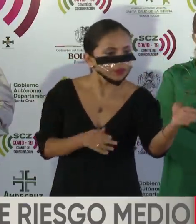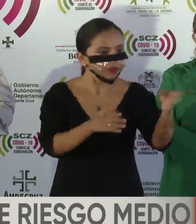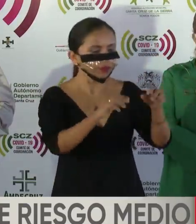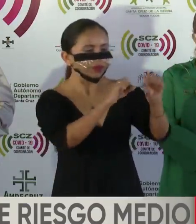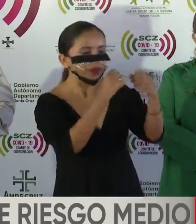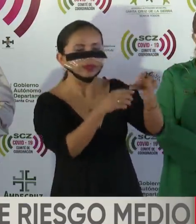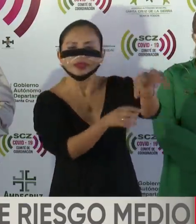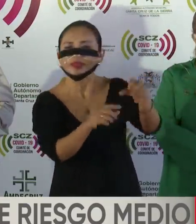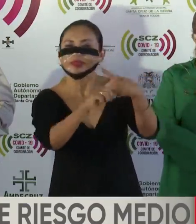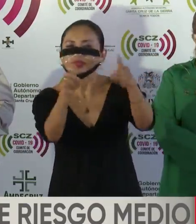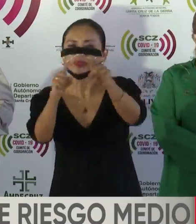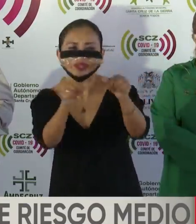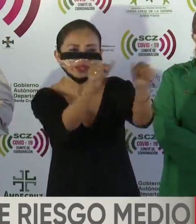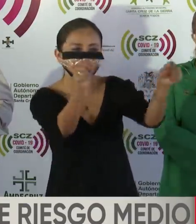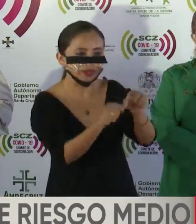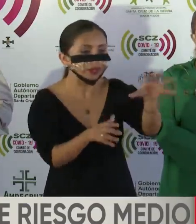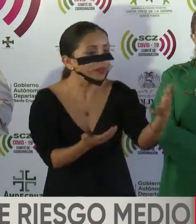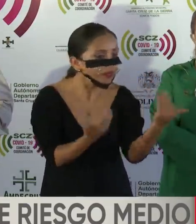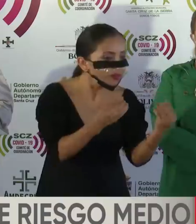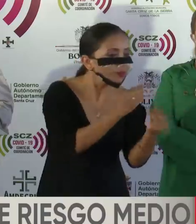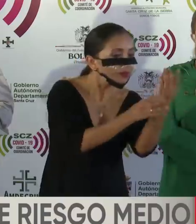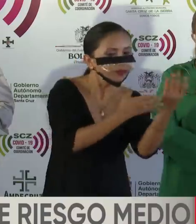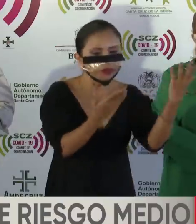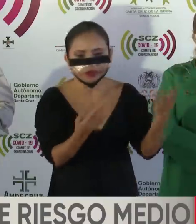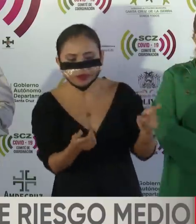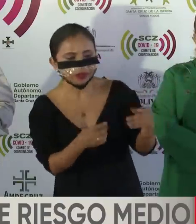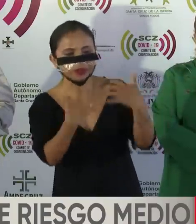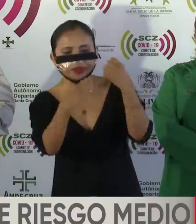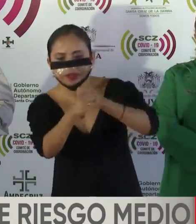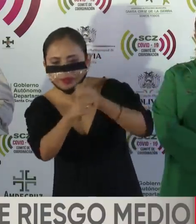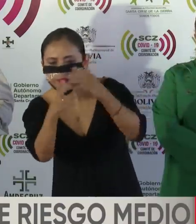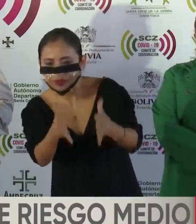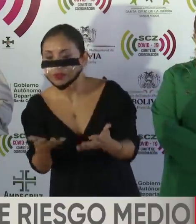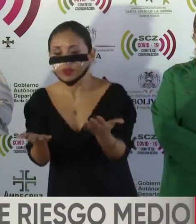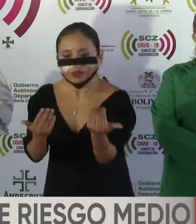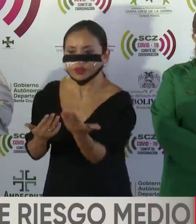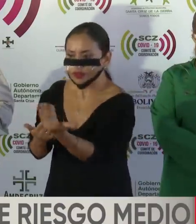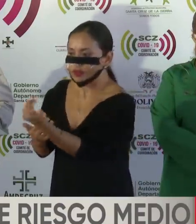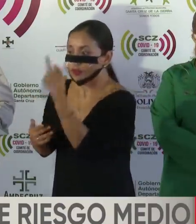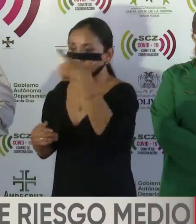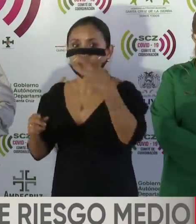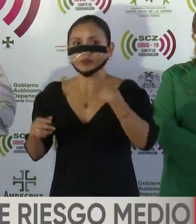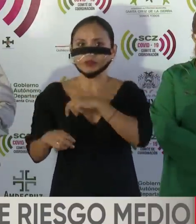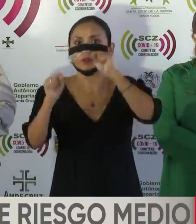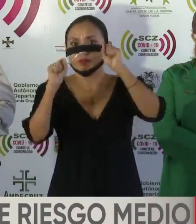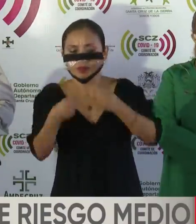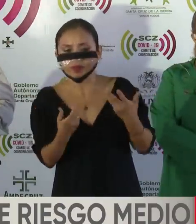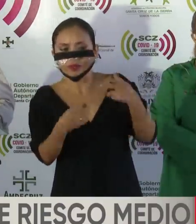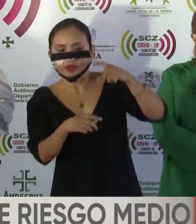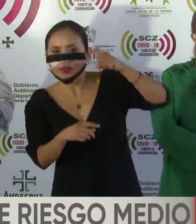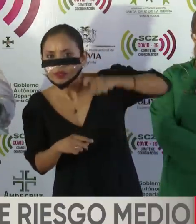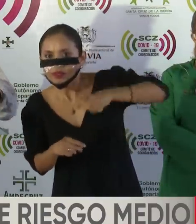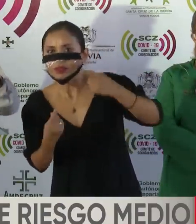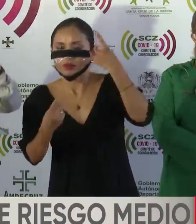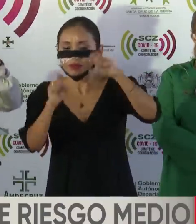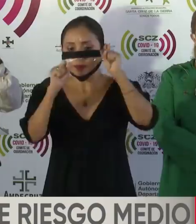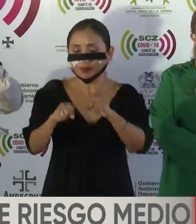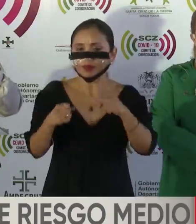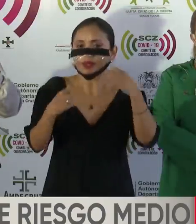los diferentes sectores, para que podamos también nosotros tener los inputs necesarios y para que podamos hacer